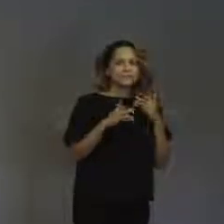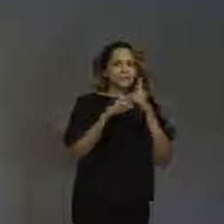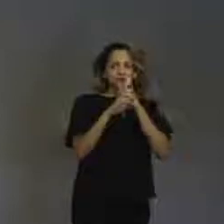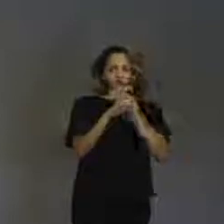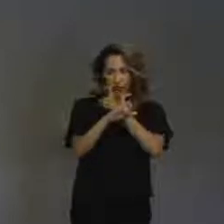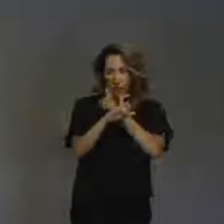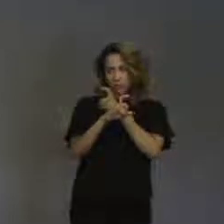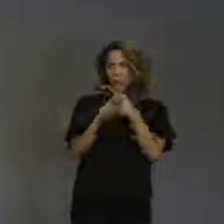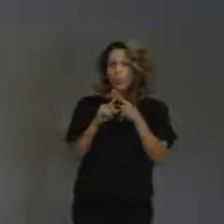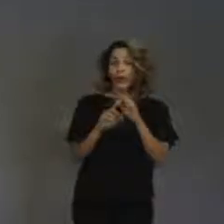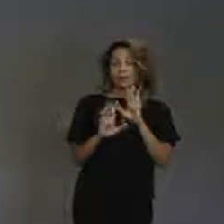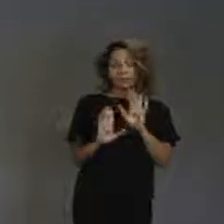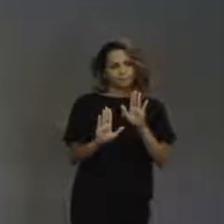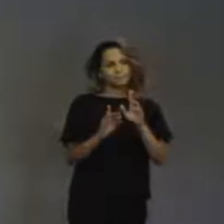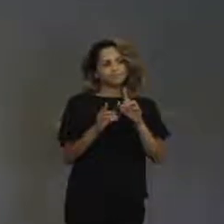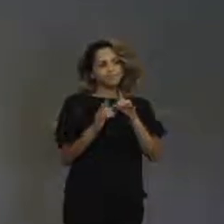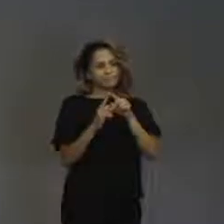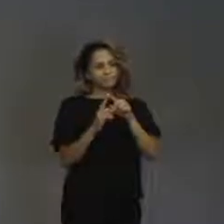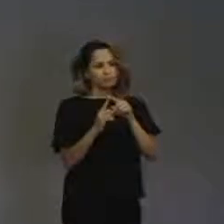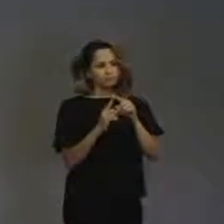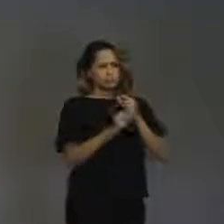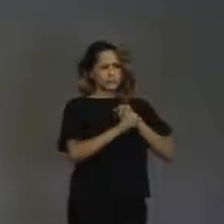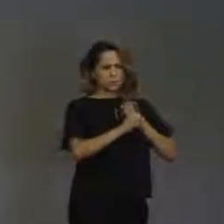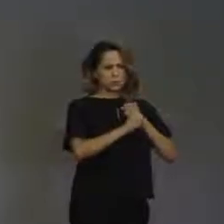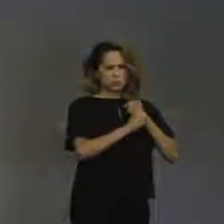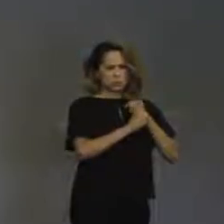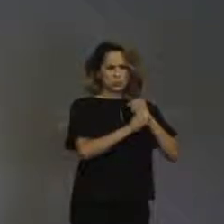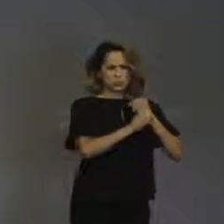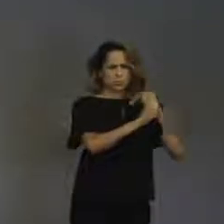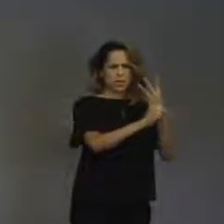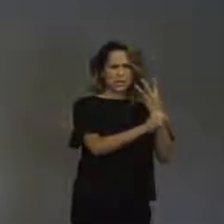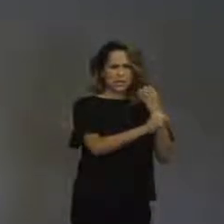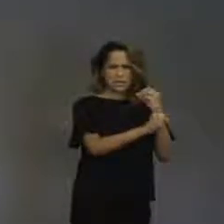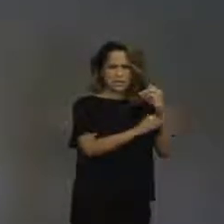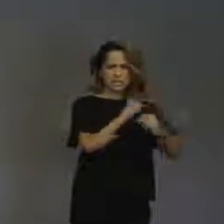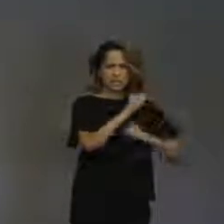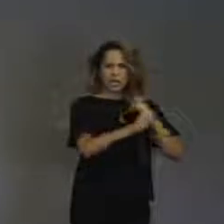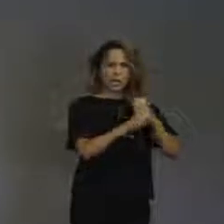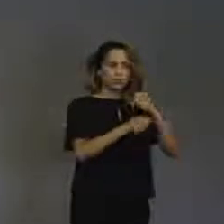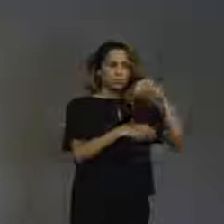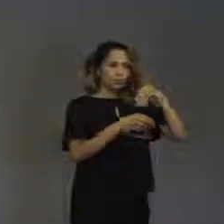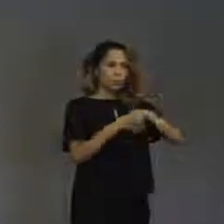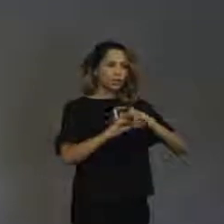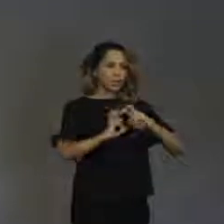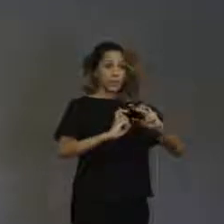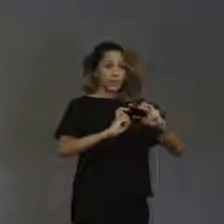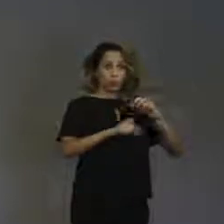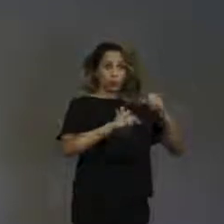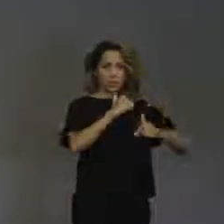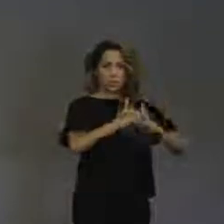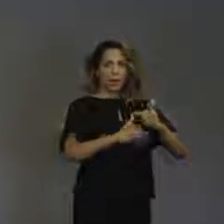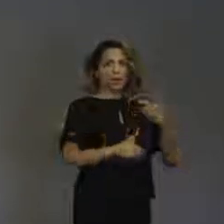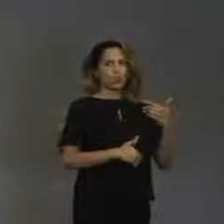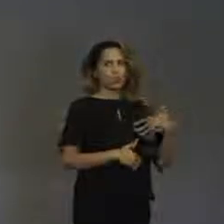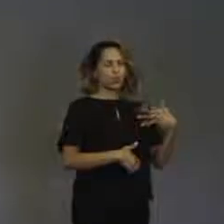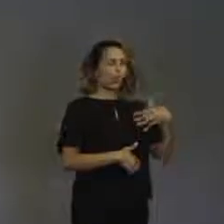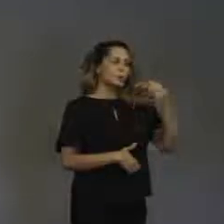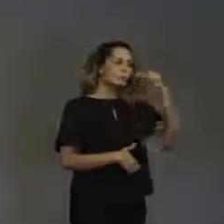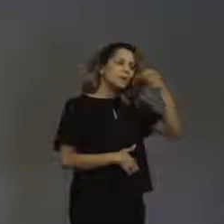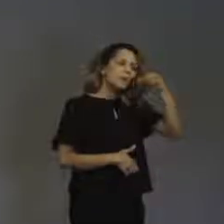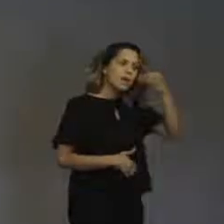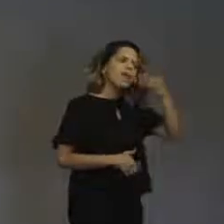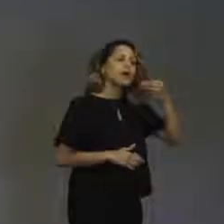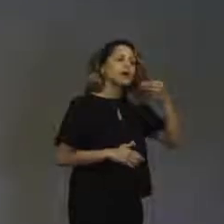valorizar esse conhecimento. Uma pessoa que tem 30 anos de experiência dentro da CET ou dentro do metrô tem muita experiência. Mas, por